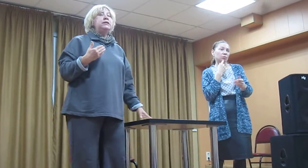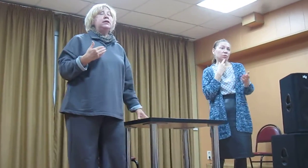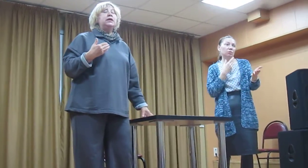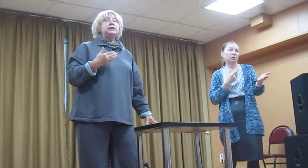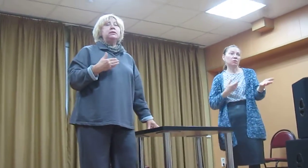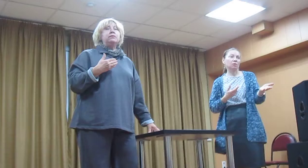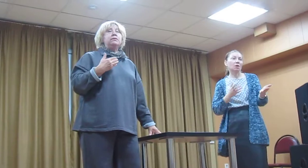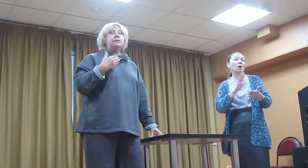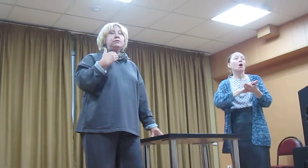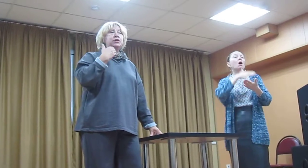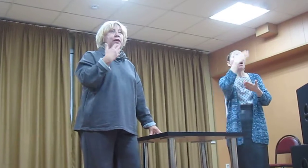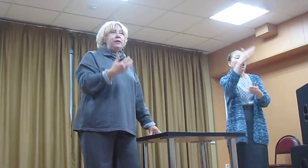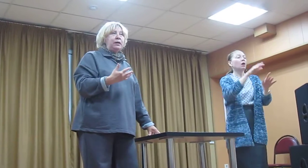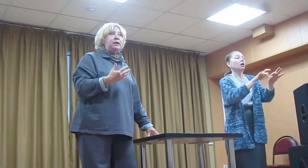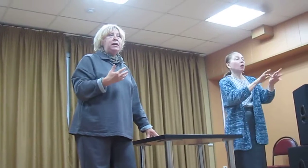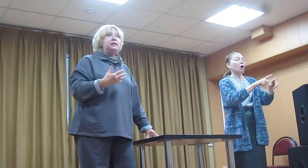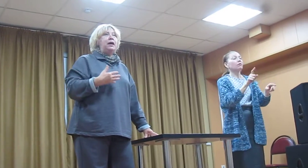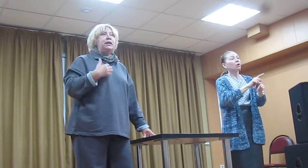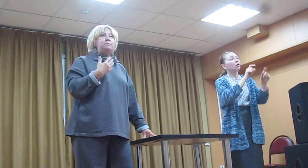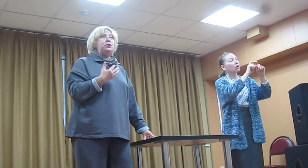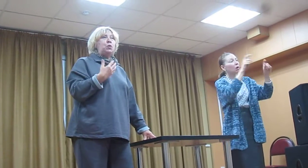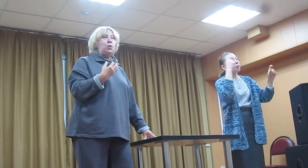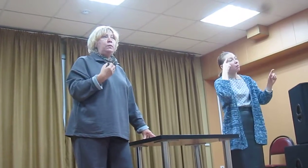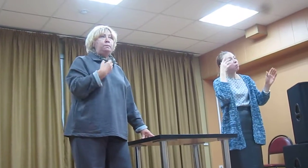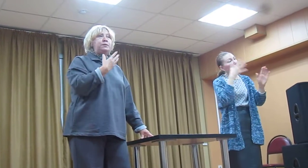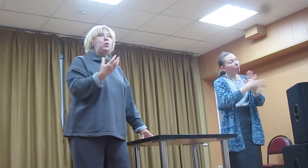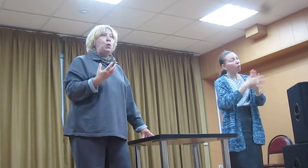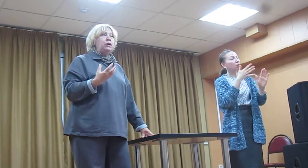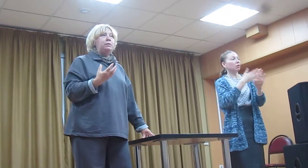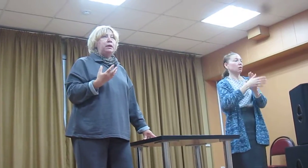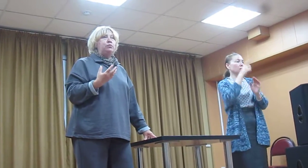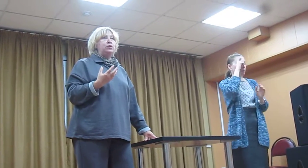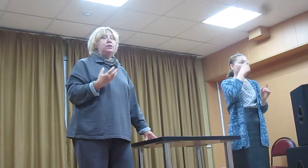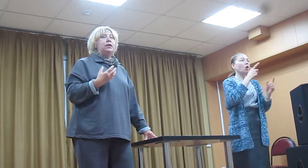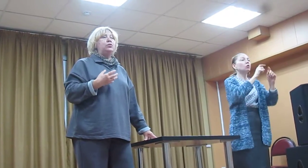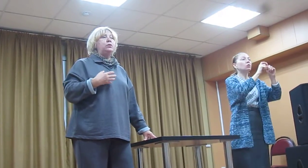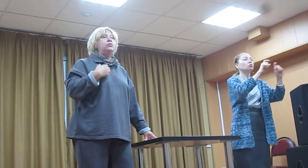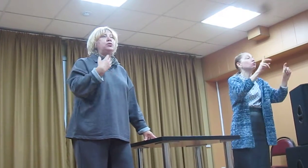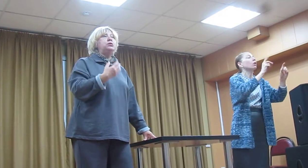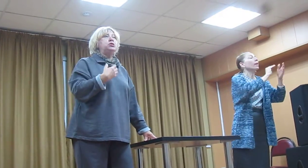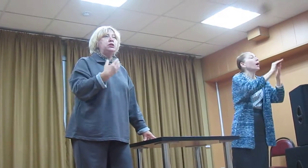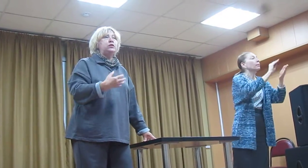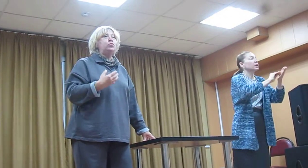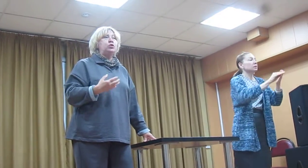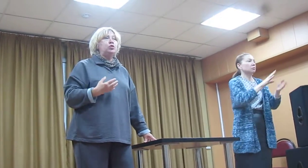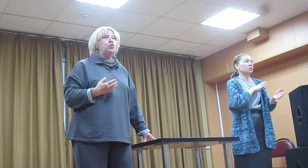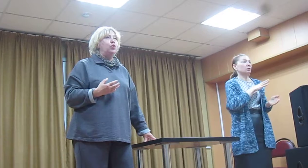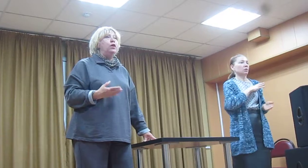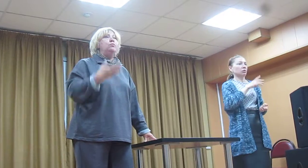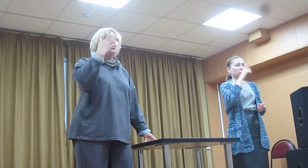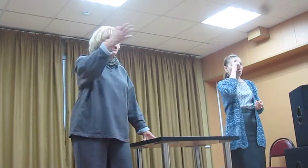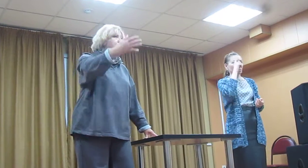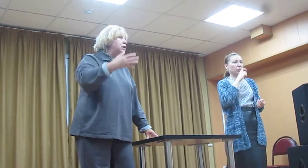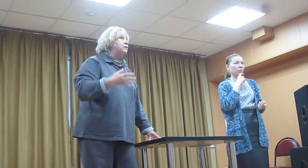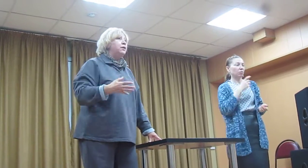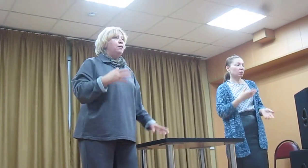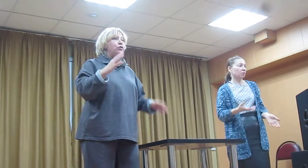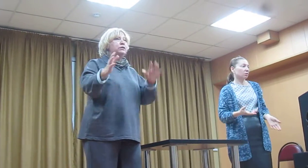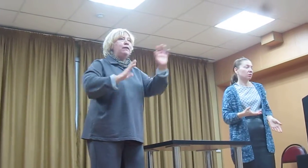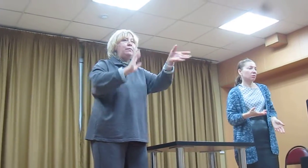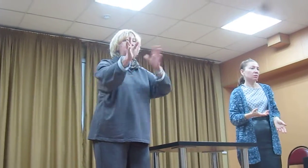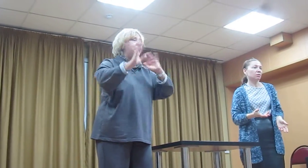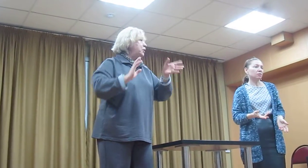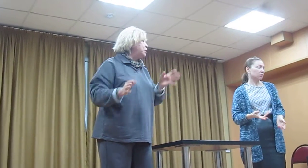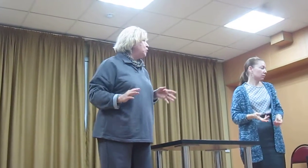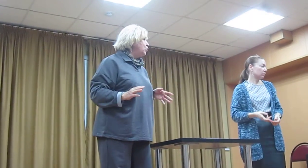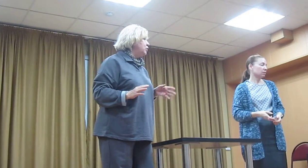У нас есть человек как раз, она психологом работает, которая училась жестовому языку. Может, как раз вот